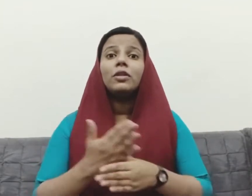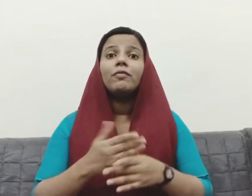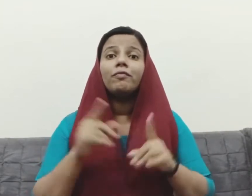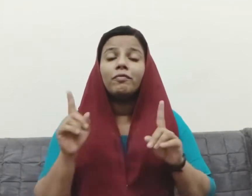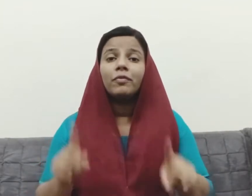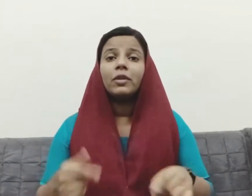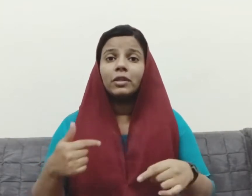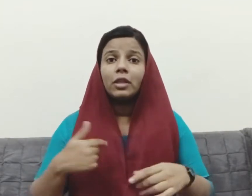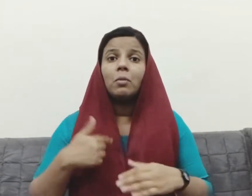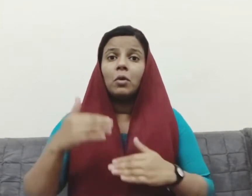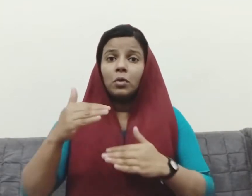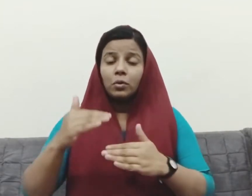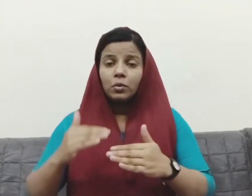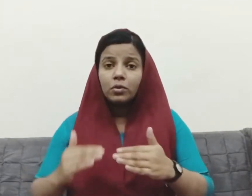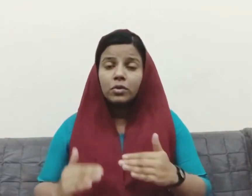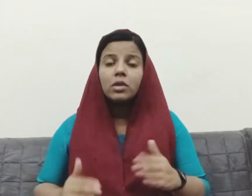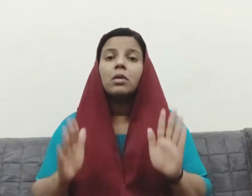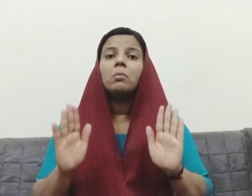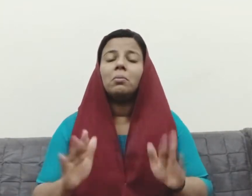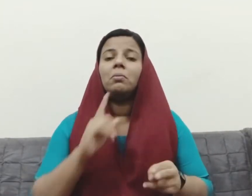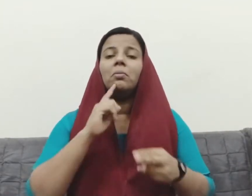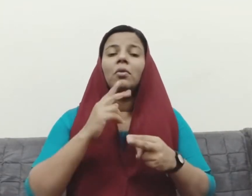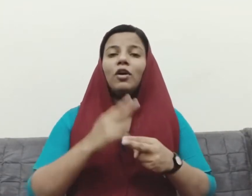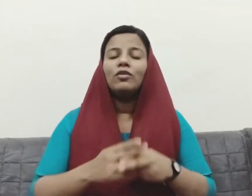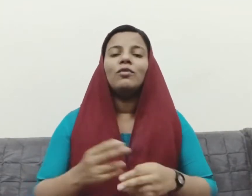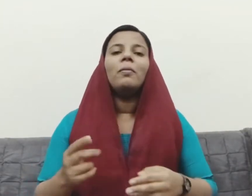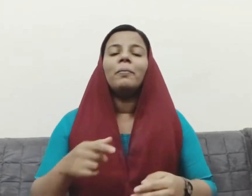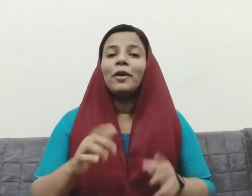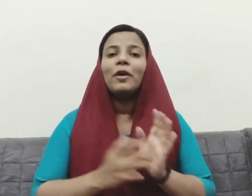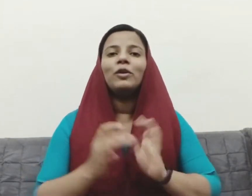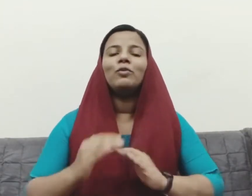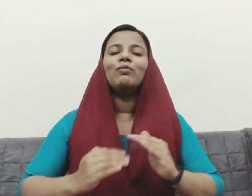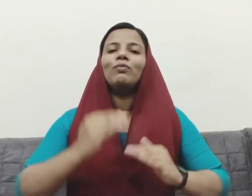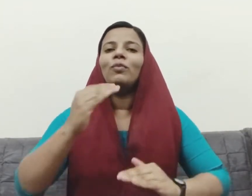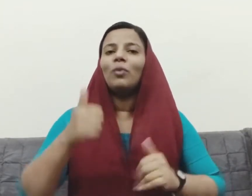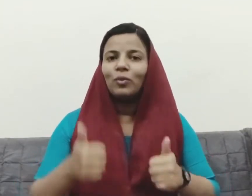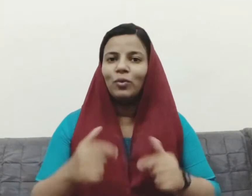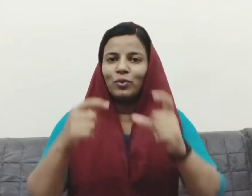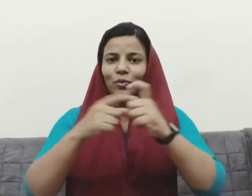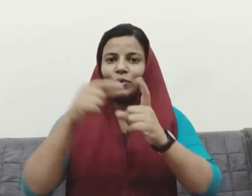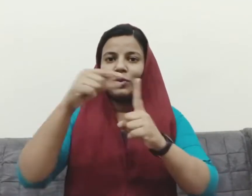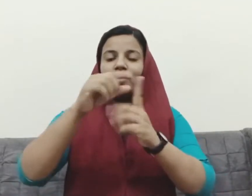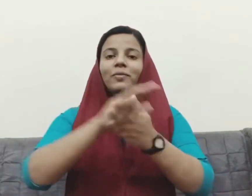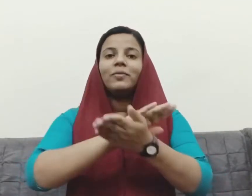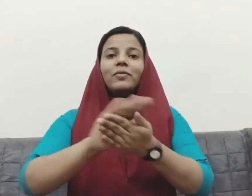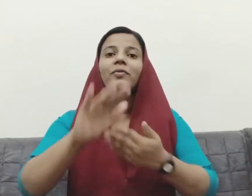ചെയ്യണം? നമ്മൾ കുറഞ്ഞെങ്കിൽ മാത്രമേ അത് സംഭവിക്കുകയുള്ളൂ. ആമേൻ. എഫേഷ്യ ലേഖനം